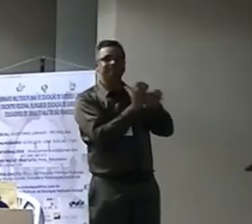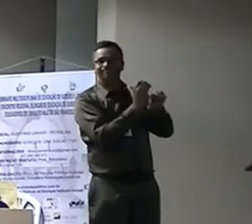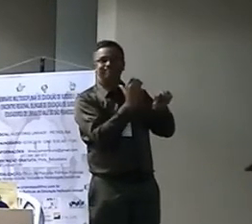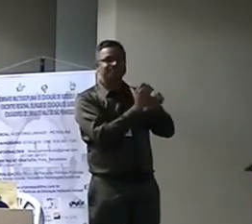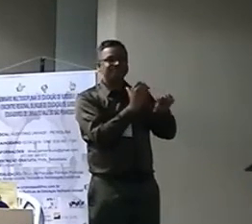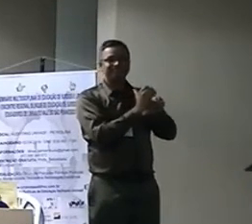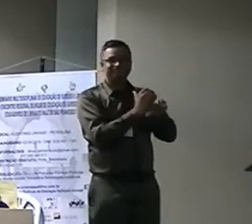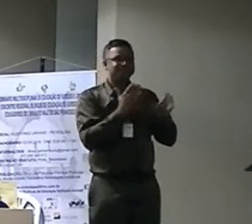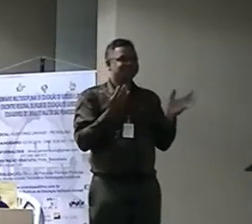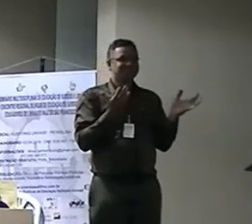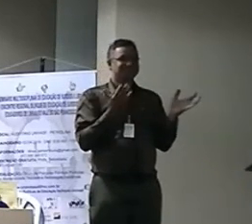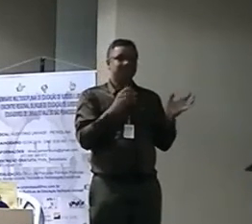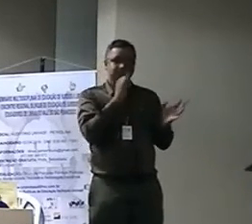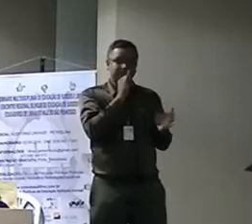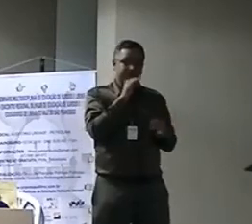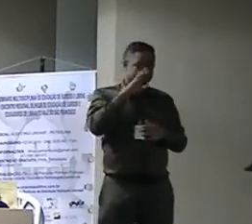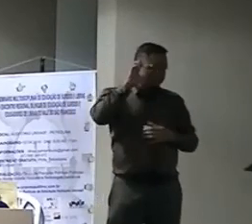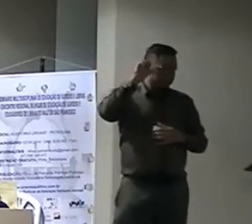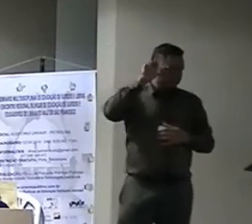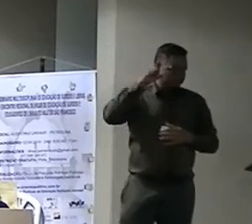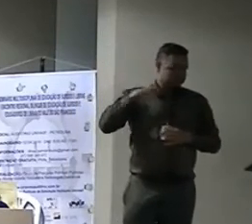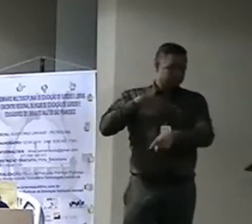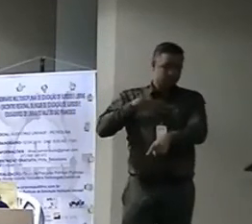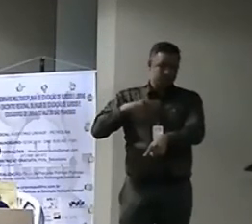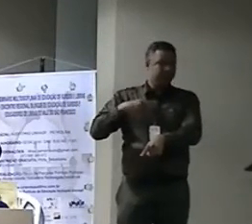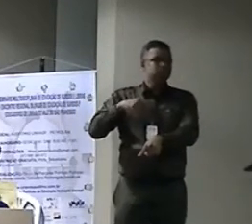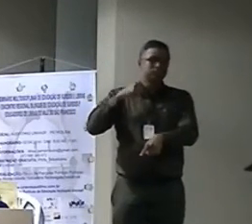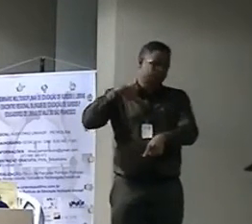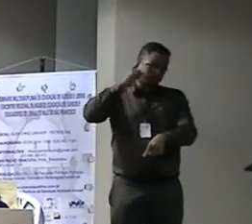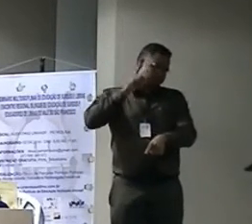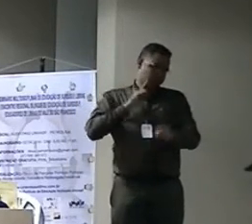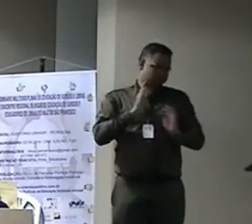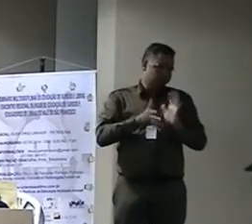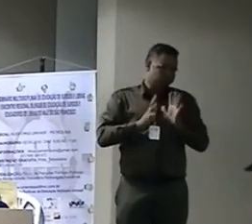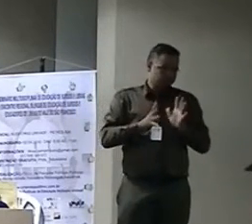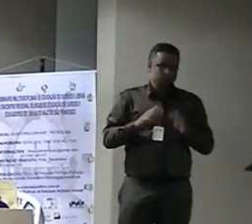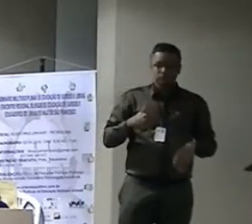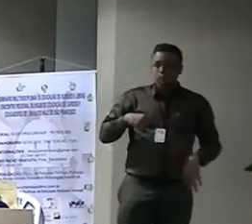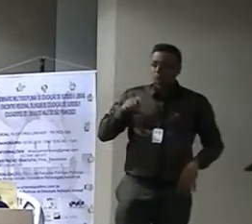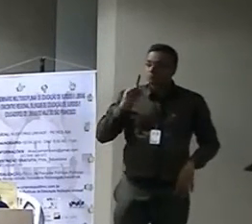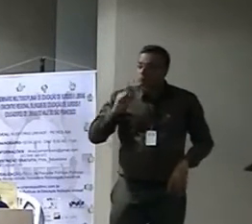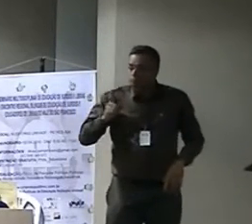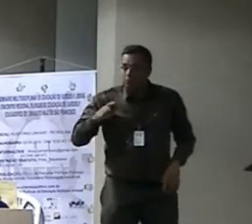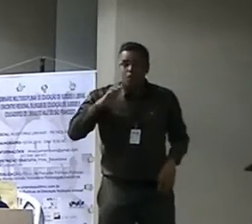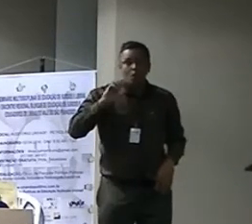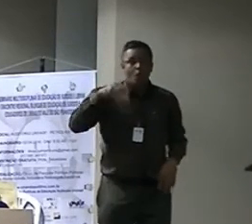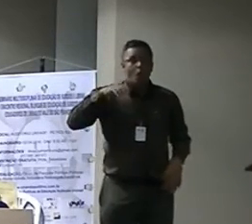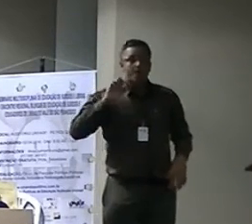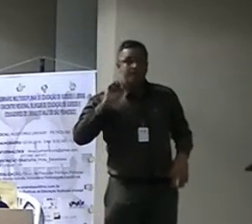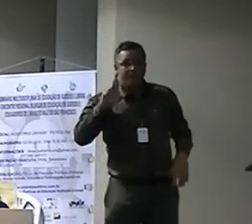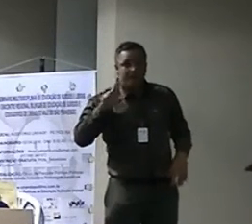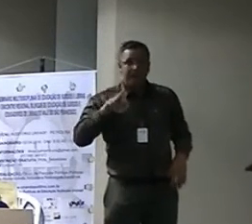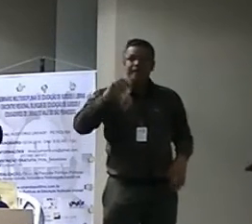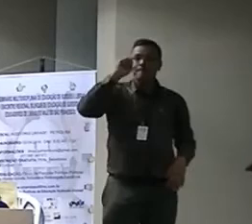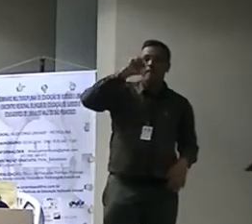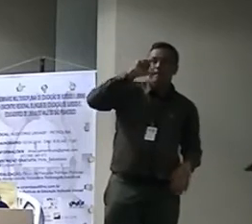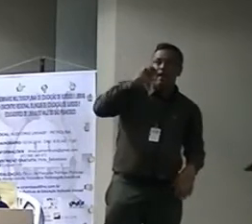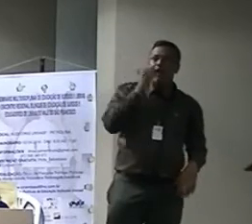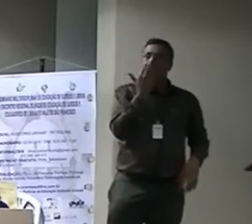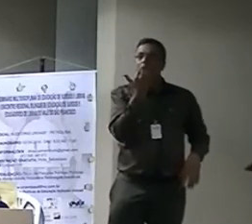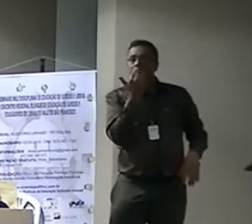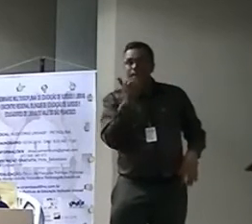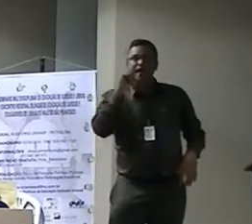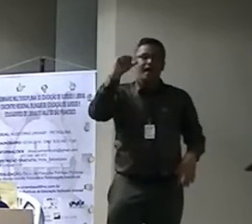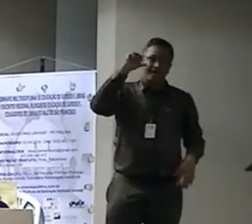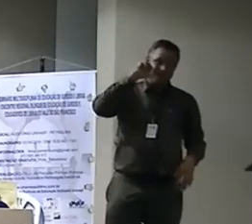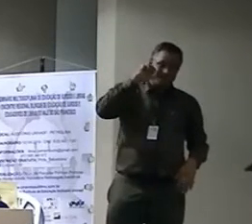filho, o pai e a mãe, sem conhecer Libras, e diz comer, ou diz beber dessa